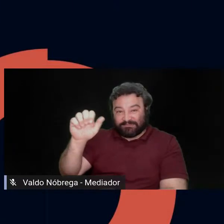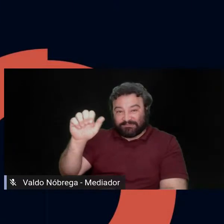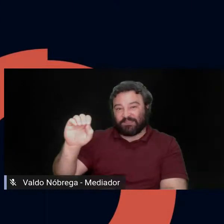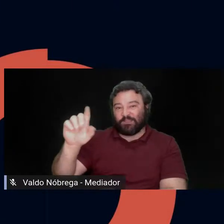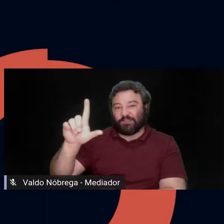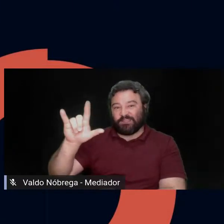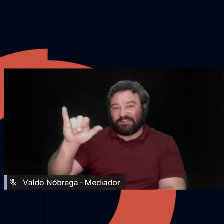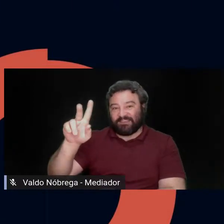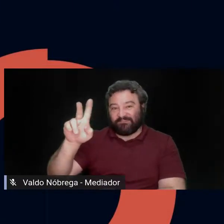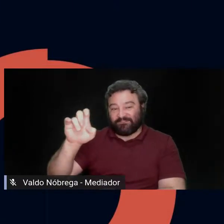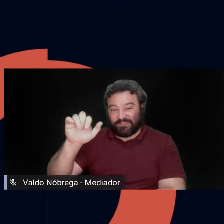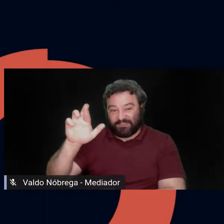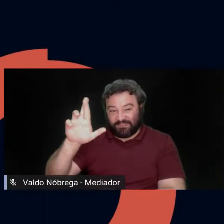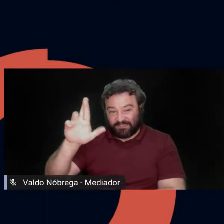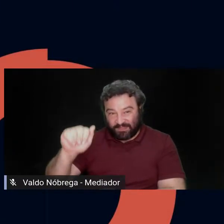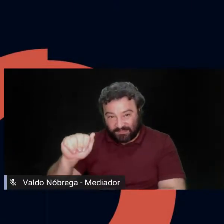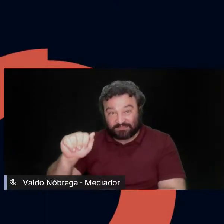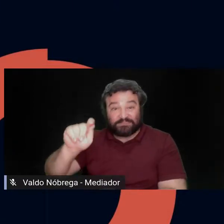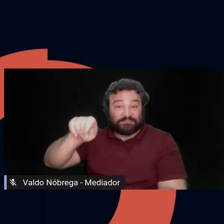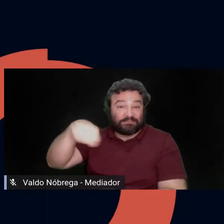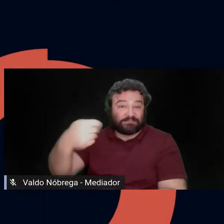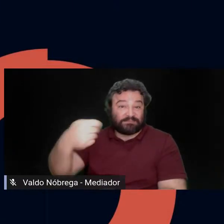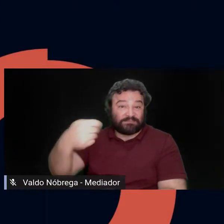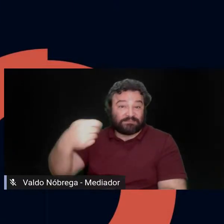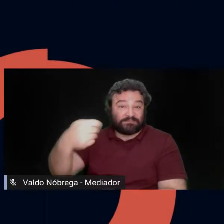convidar é o Valdo